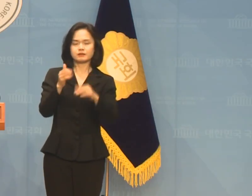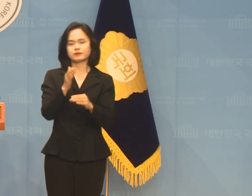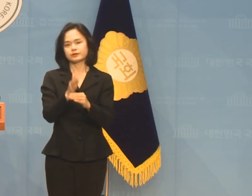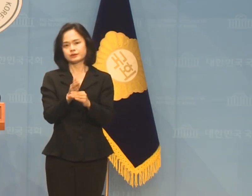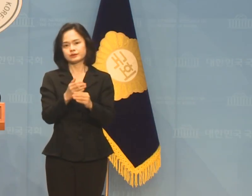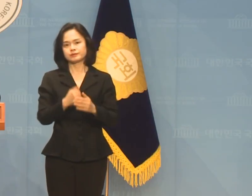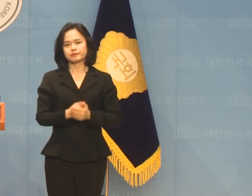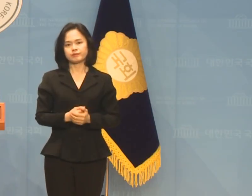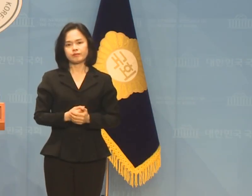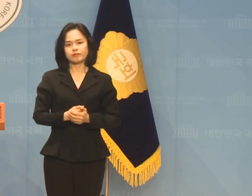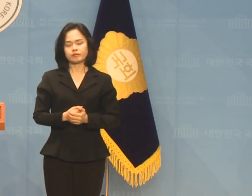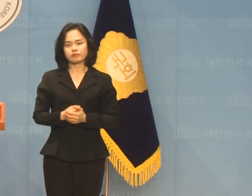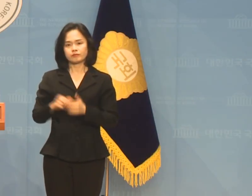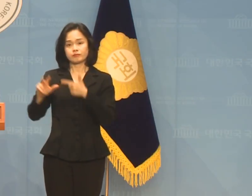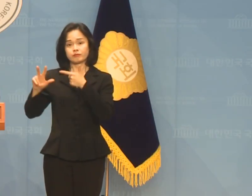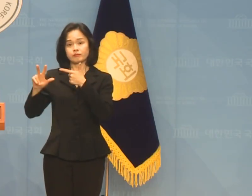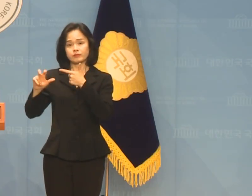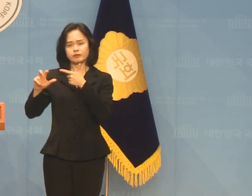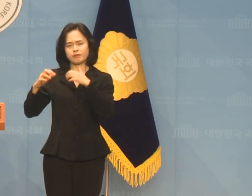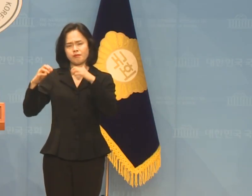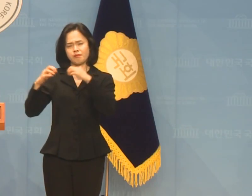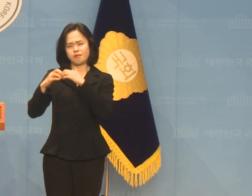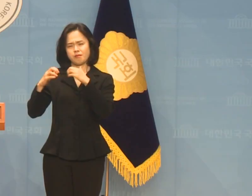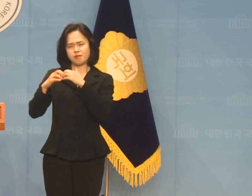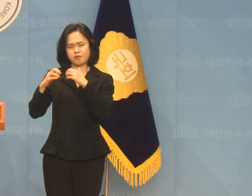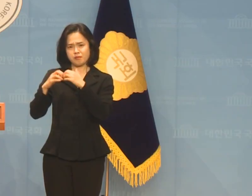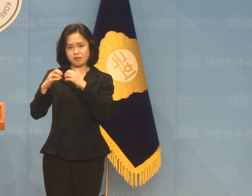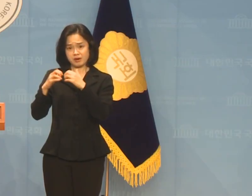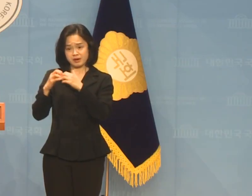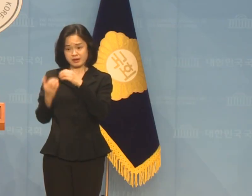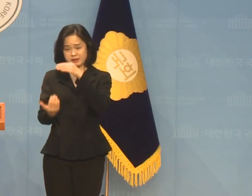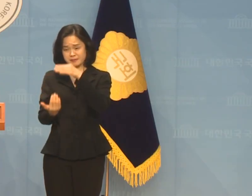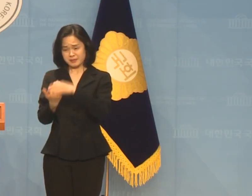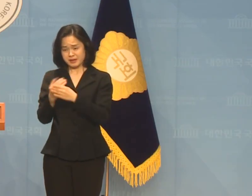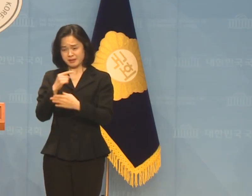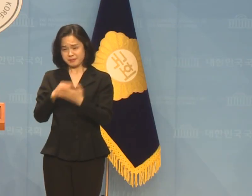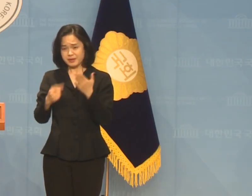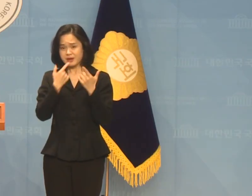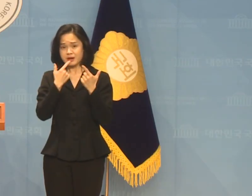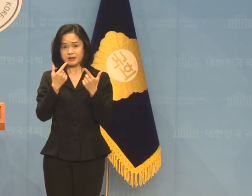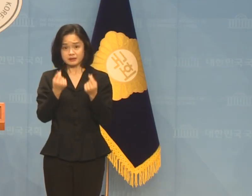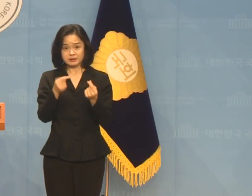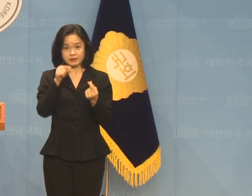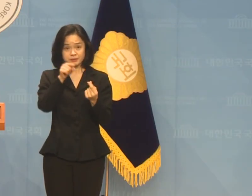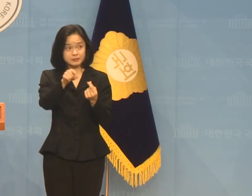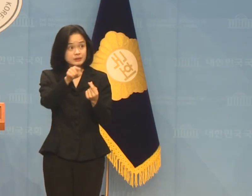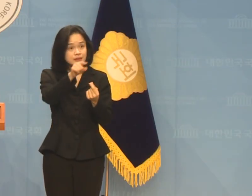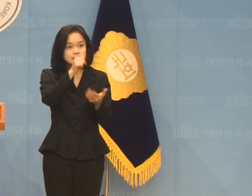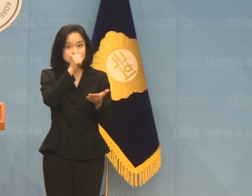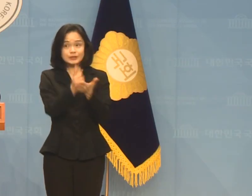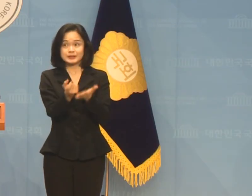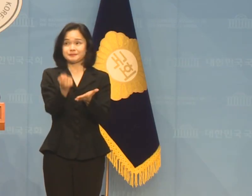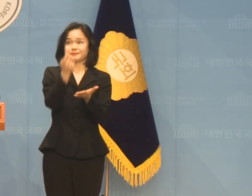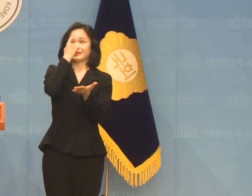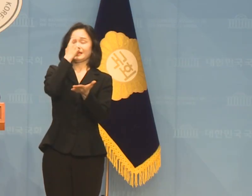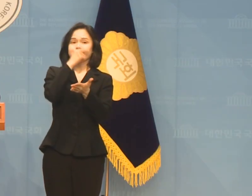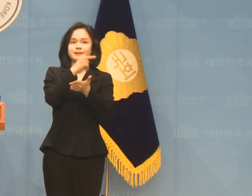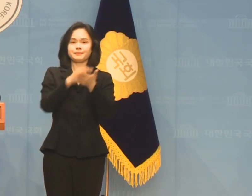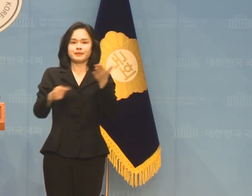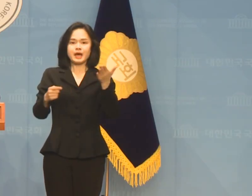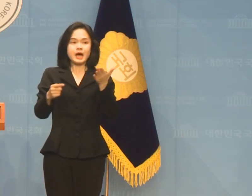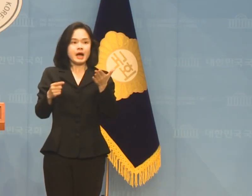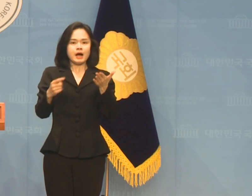같은 엄청난 파급 효과를 가져올 것이기 때문입니다. 부정선거 수사는 게임